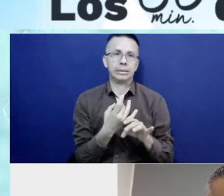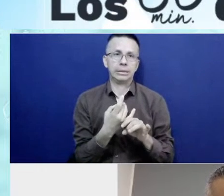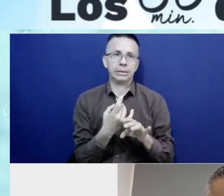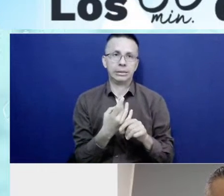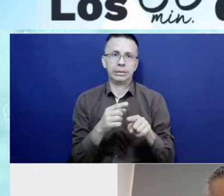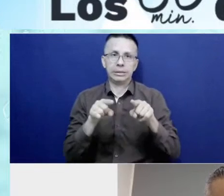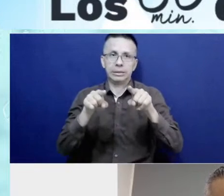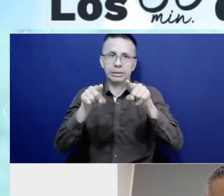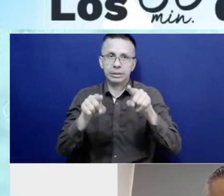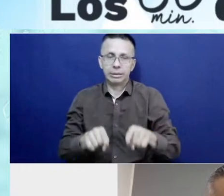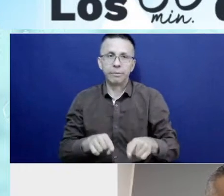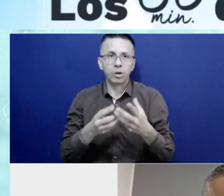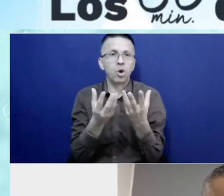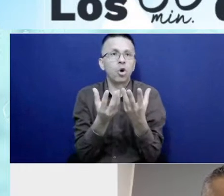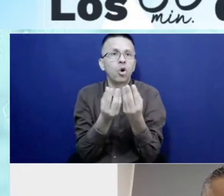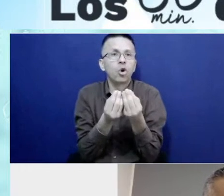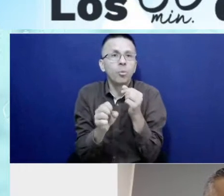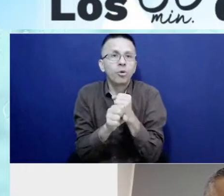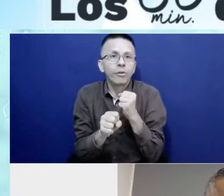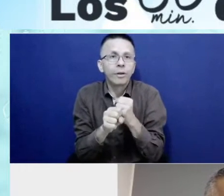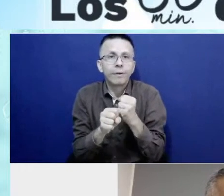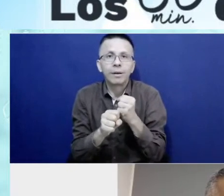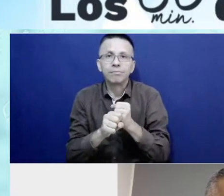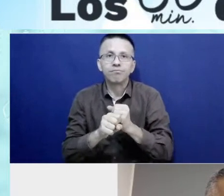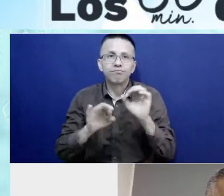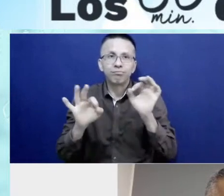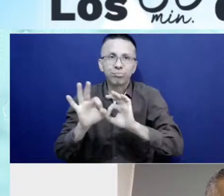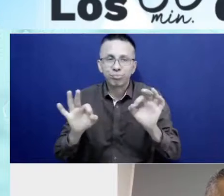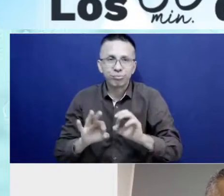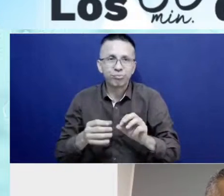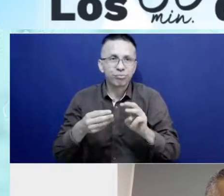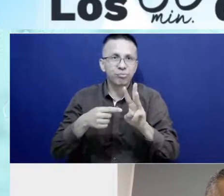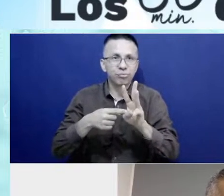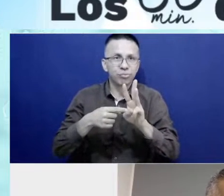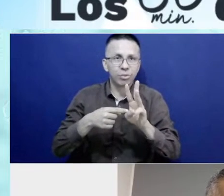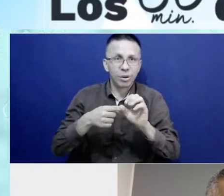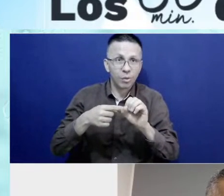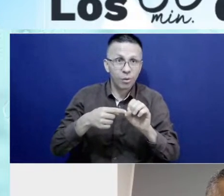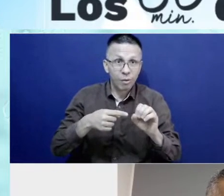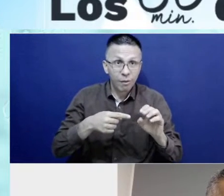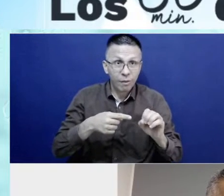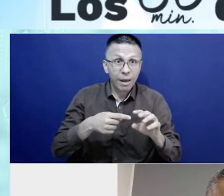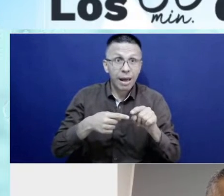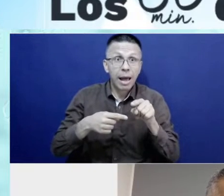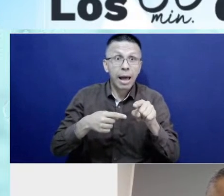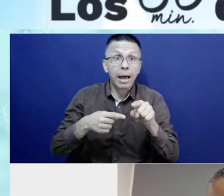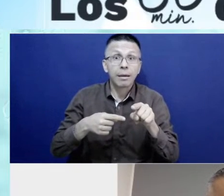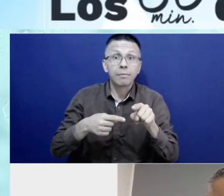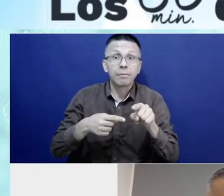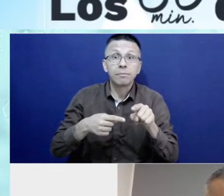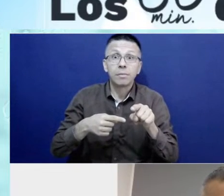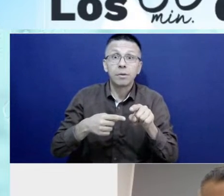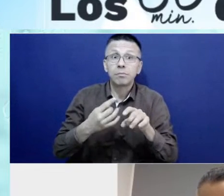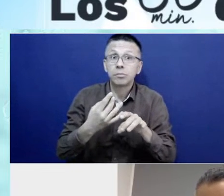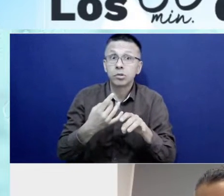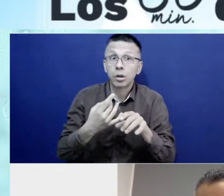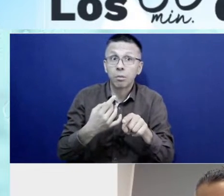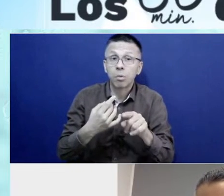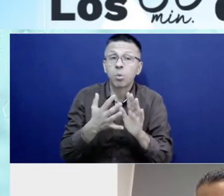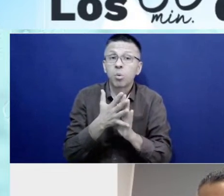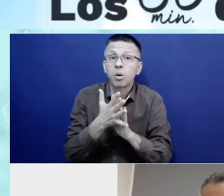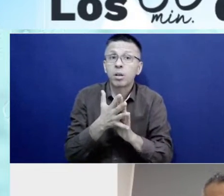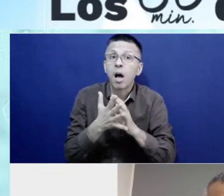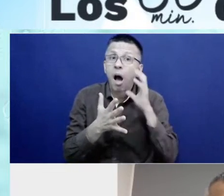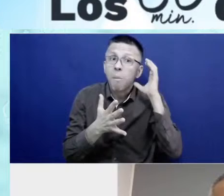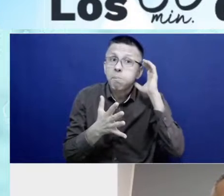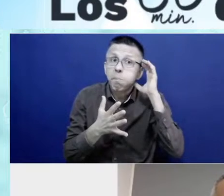de nuestro equipo operativo y logístico en este webinario de la Consejería Presidencial, para que escriban en el chat. Cuéntenos qué está pasando, dónde